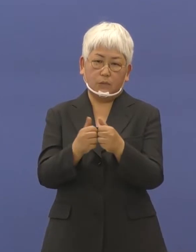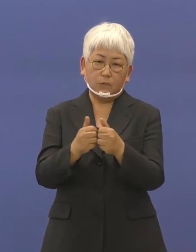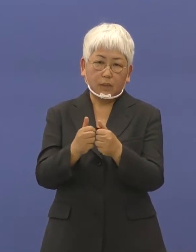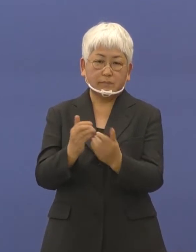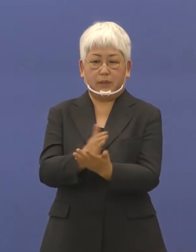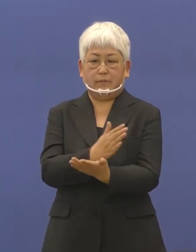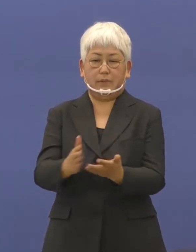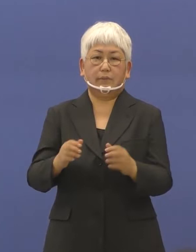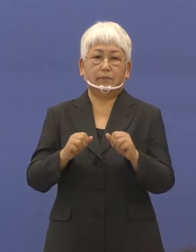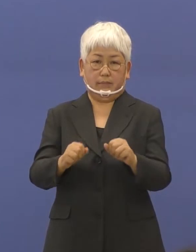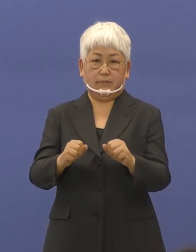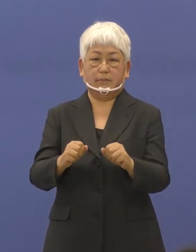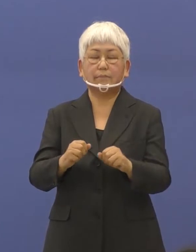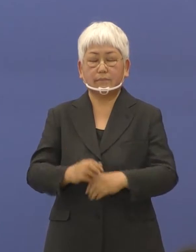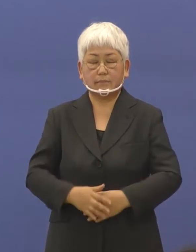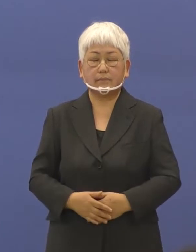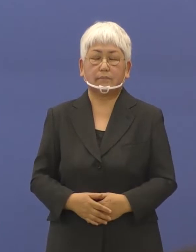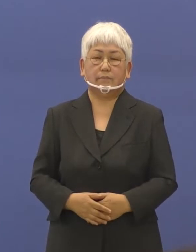と思います。